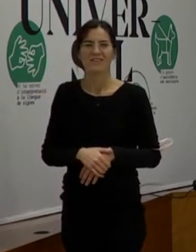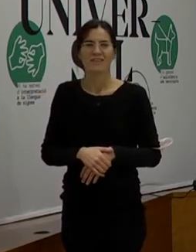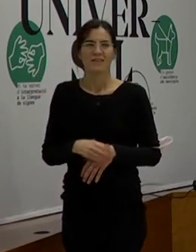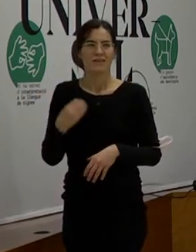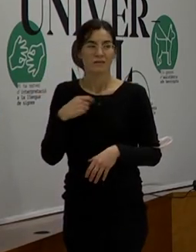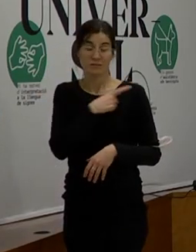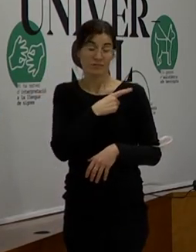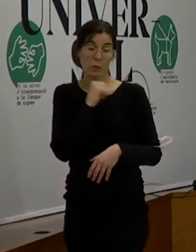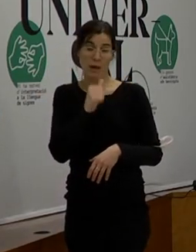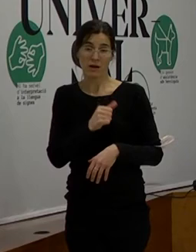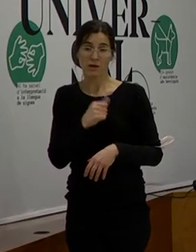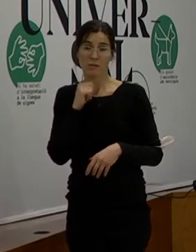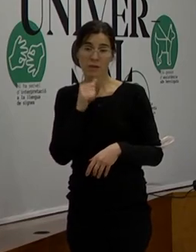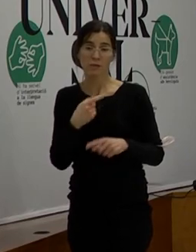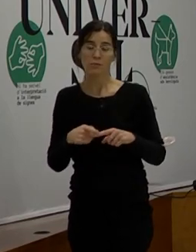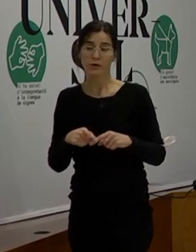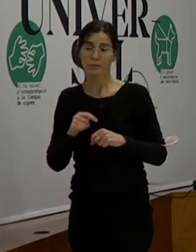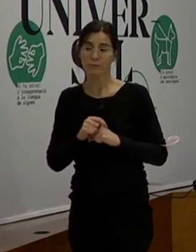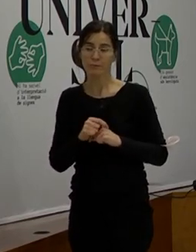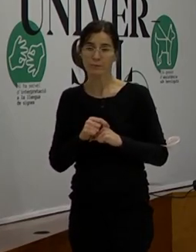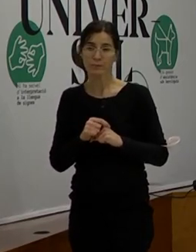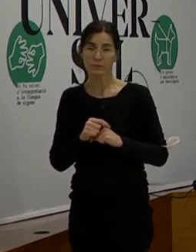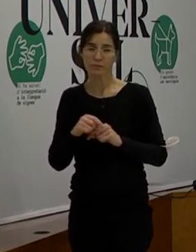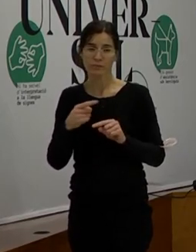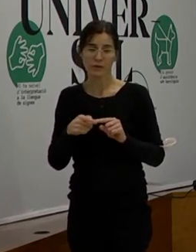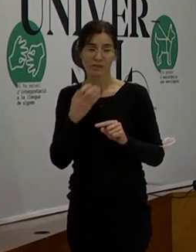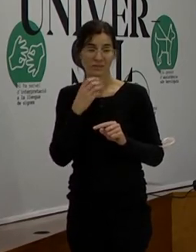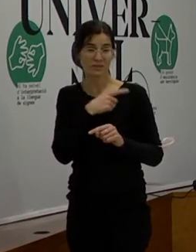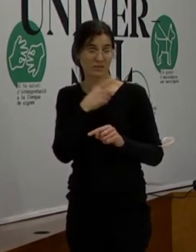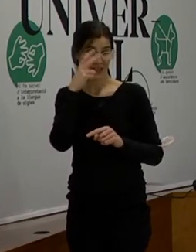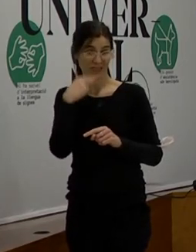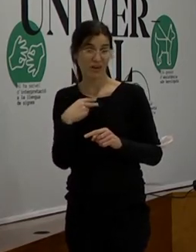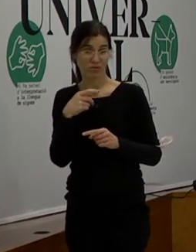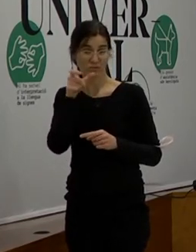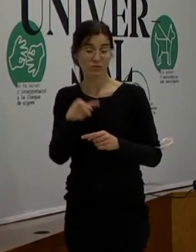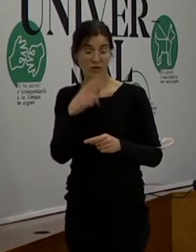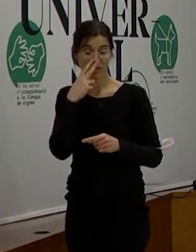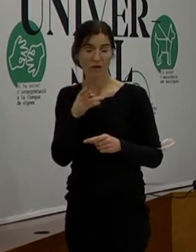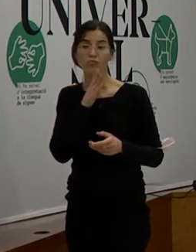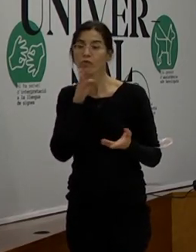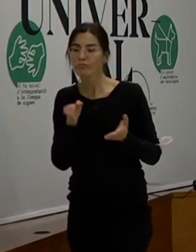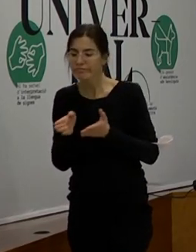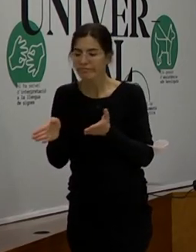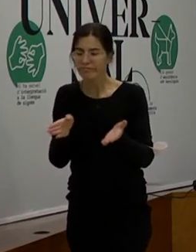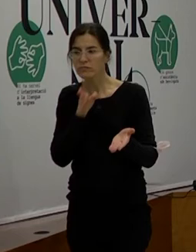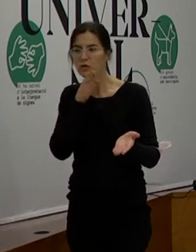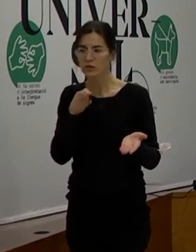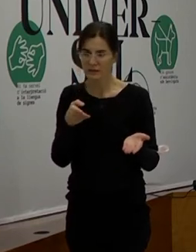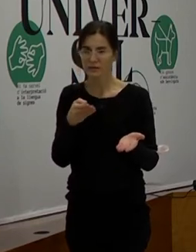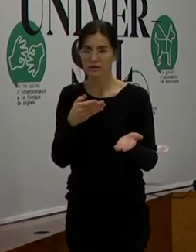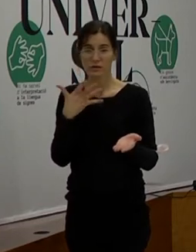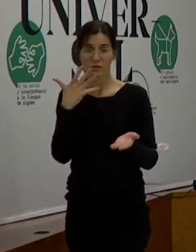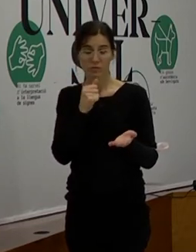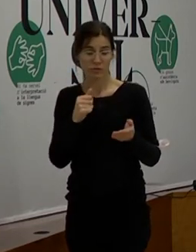Això està malament. Per què està malament? Perquè si tu eres ciego, ¿por dónde vas? No